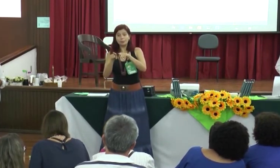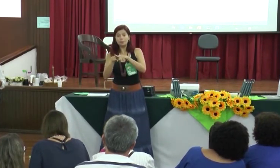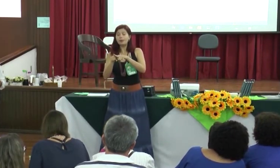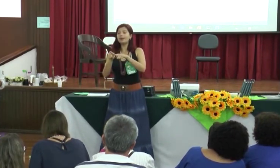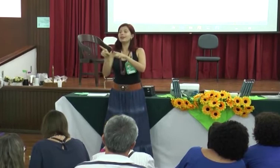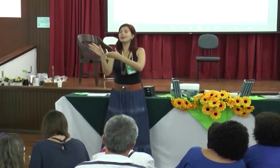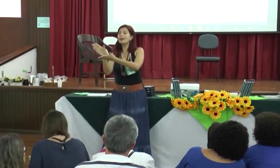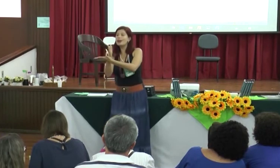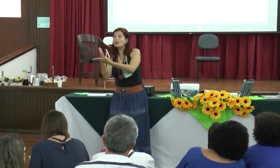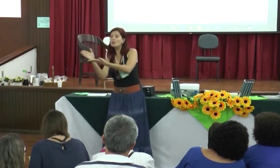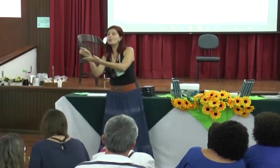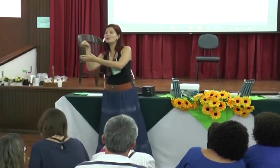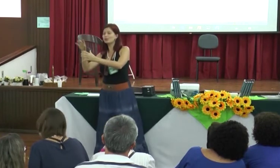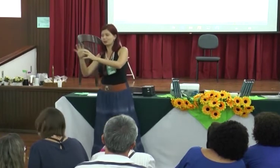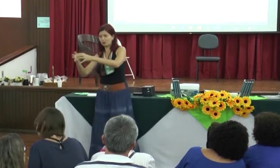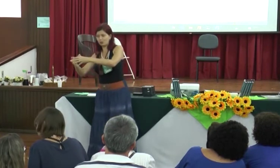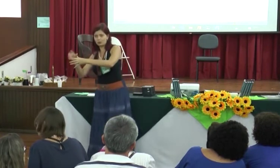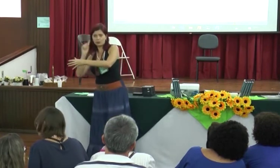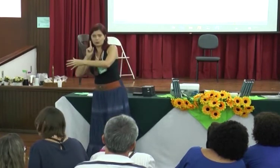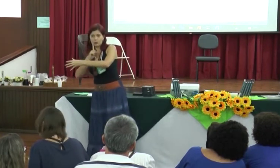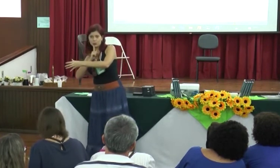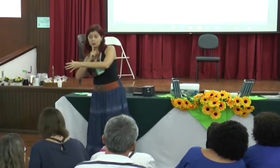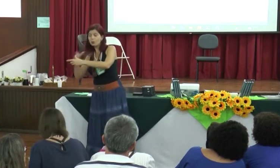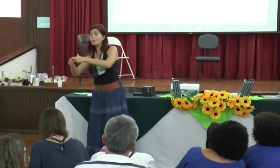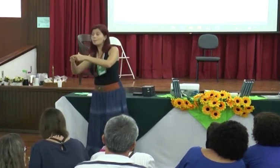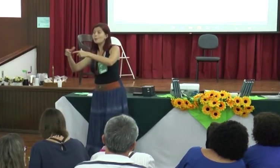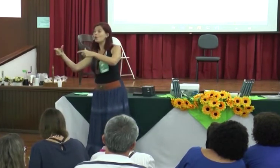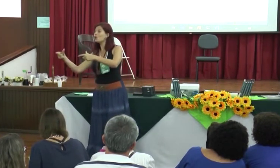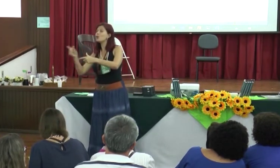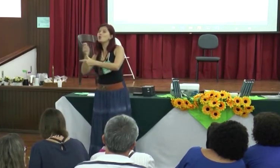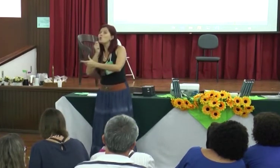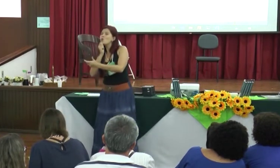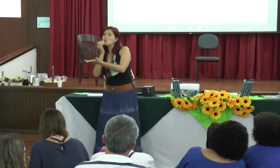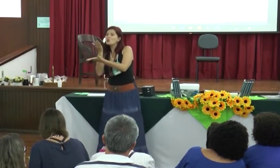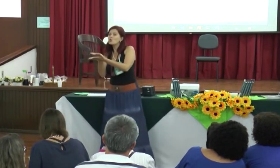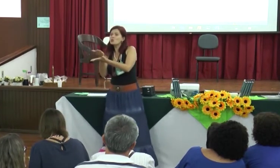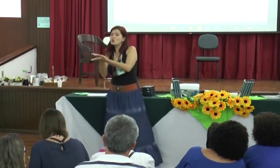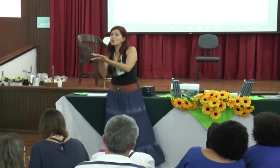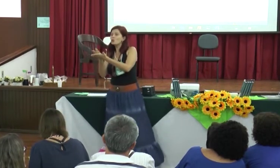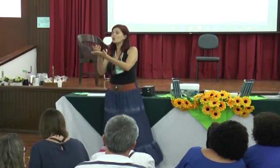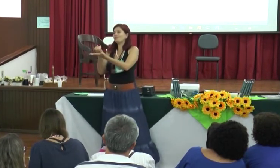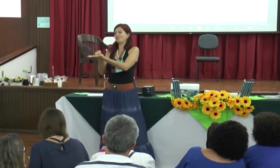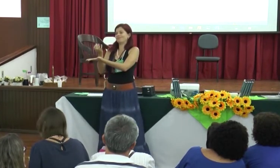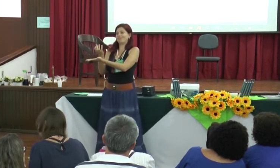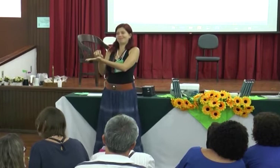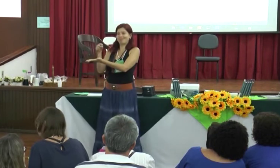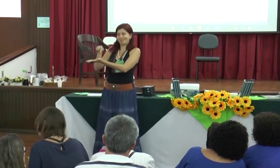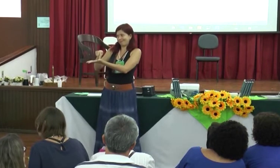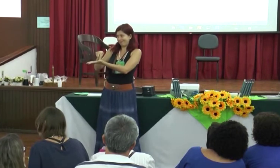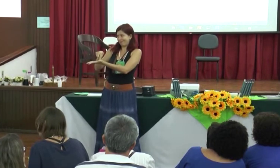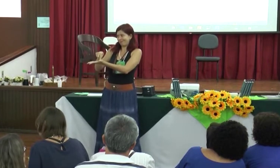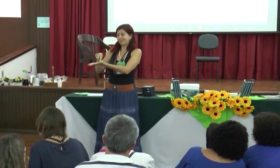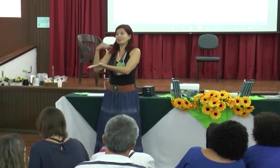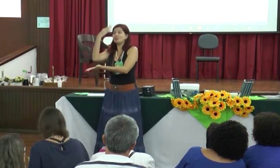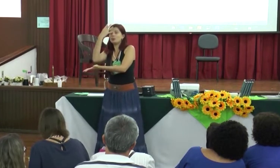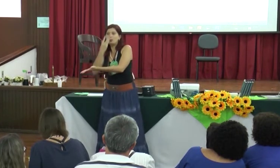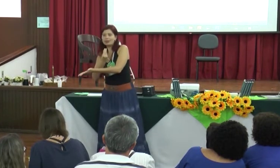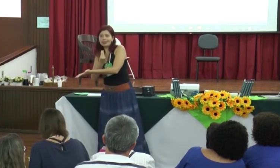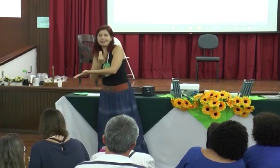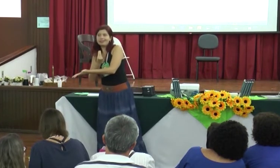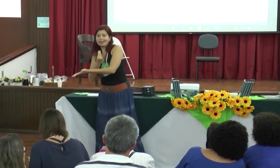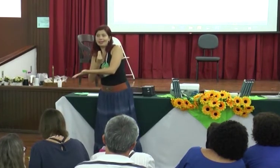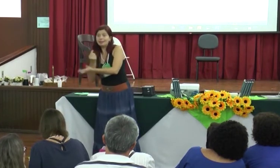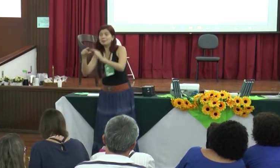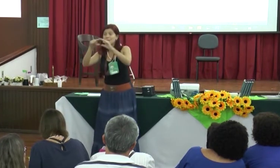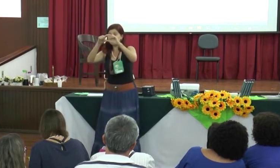Foi a dificuldade da língua, né? Alguns do grupo do surdo, A maioria nunca estudou sobre a doutrina espírita,